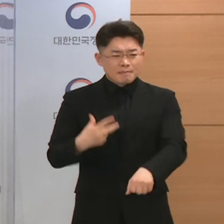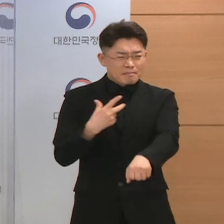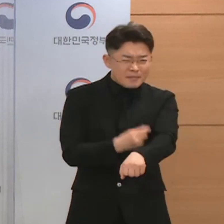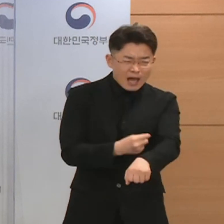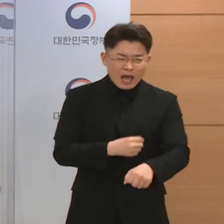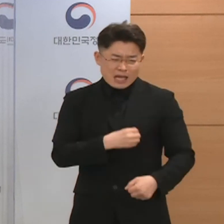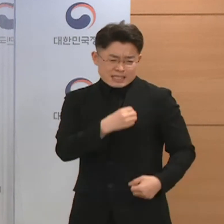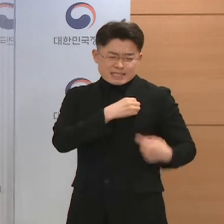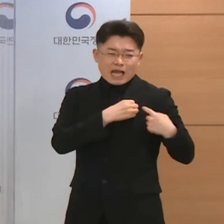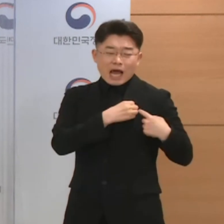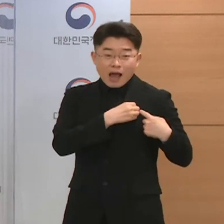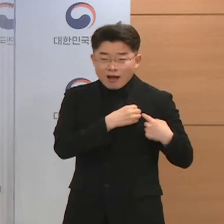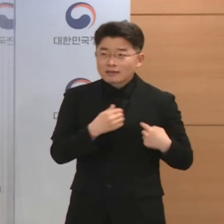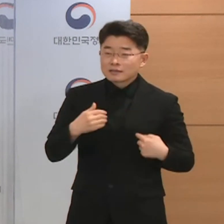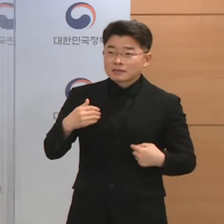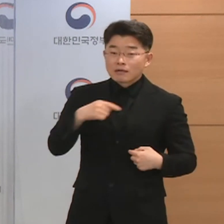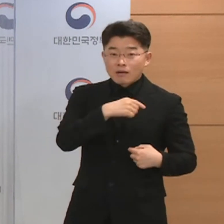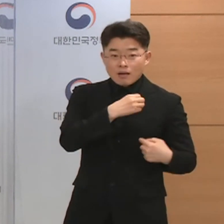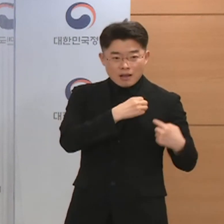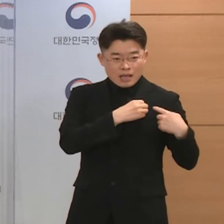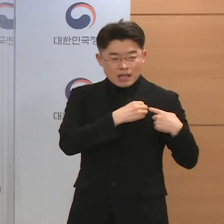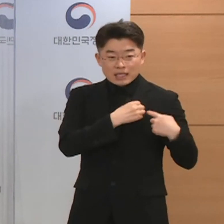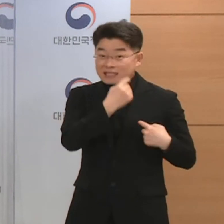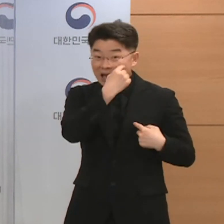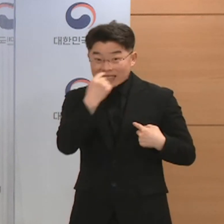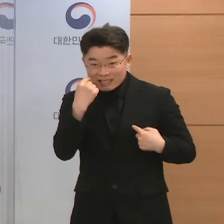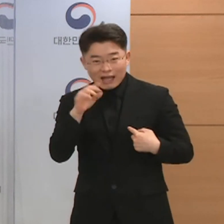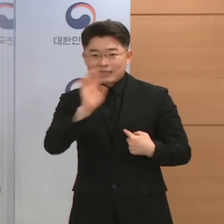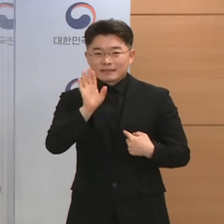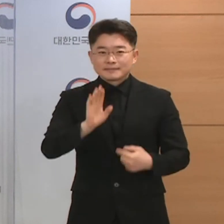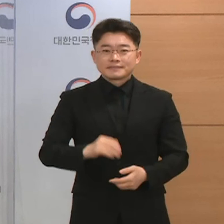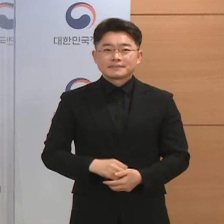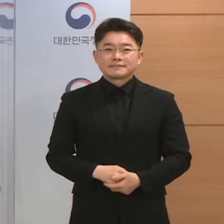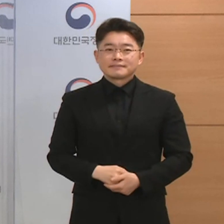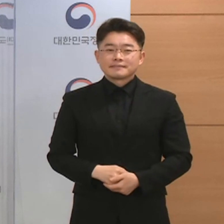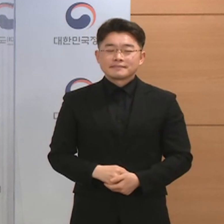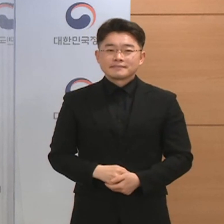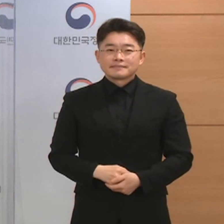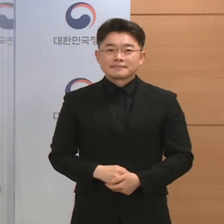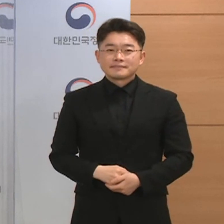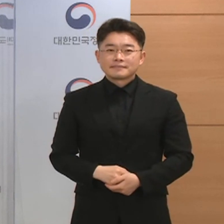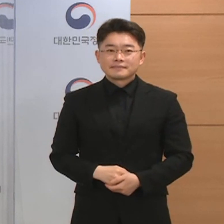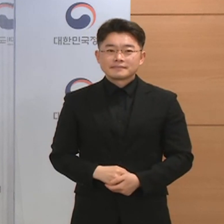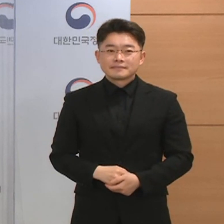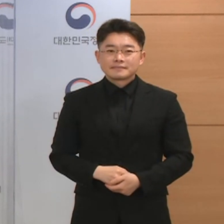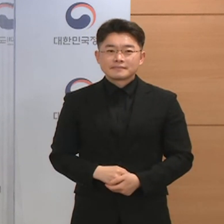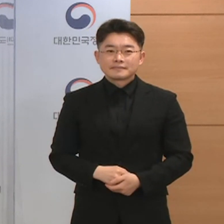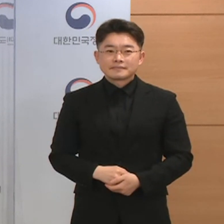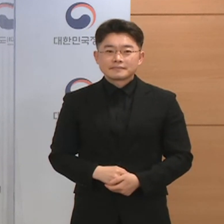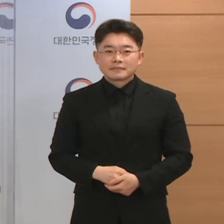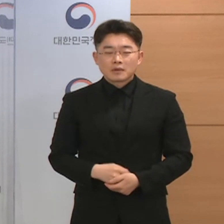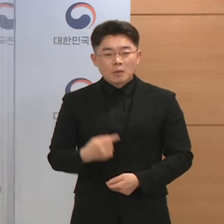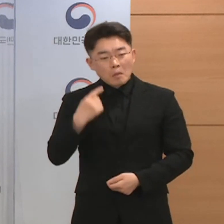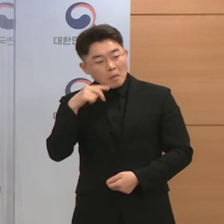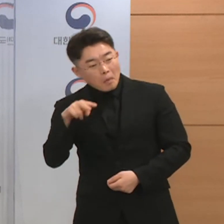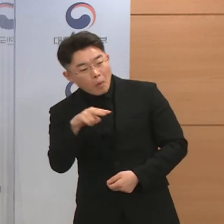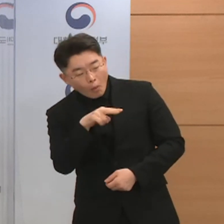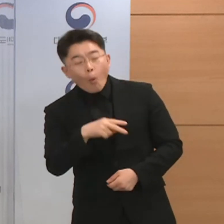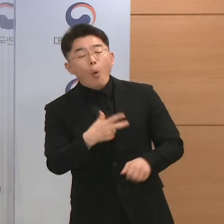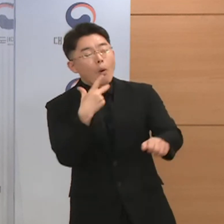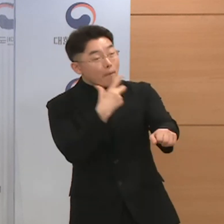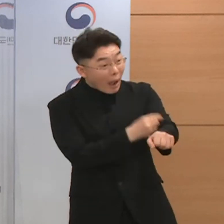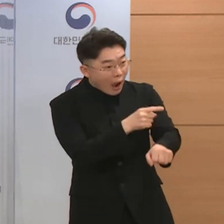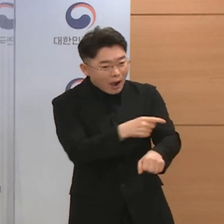해서 무조건 백신을 접종했다는 게 증명되진 않겠지만 그러한 체계를 통해서 좀 간접적으로